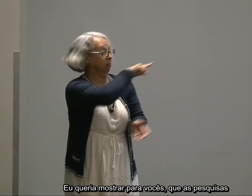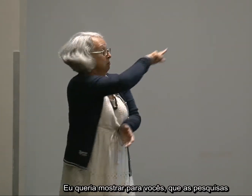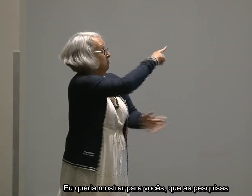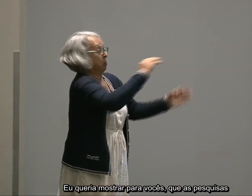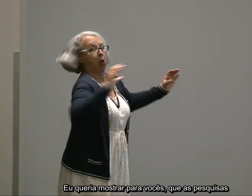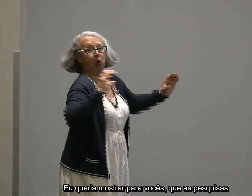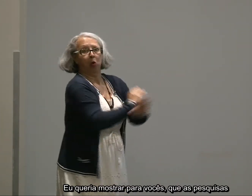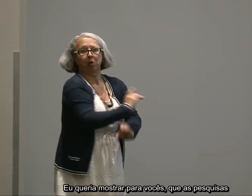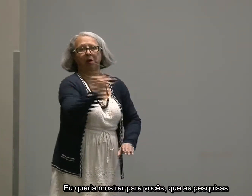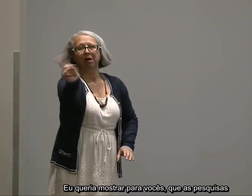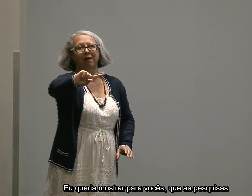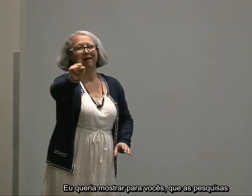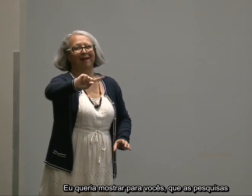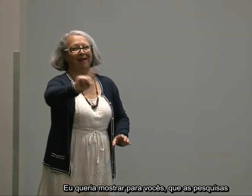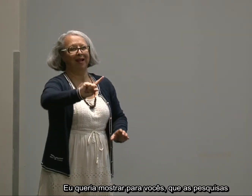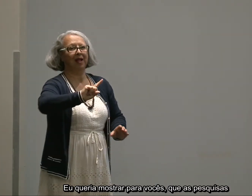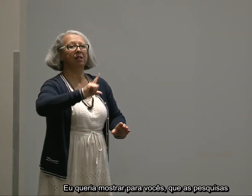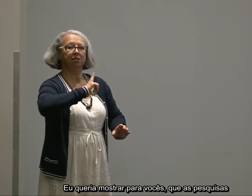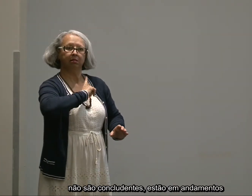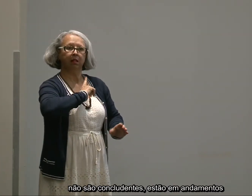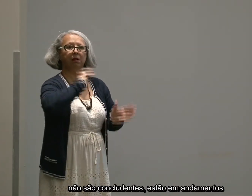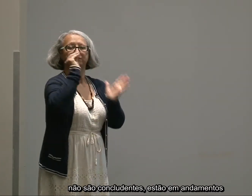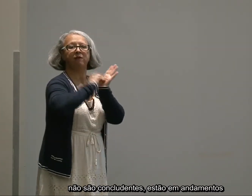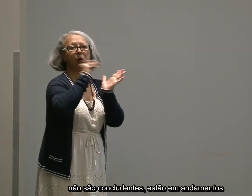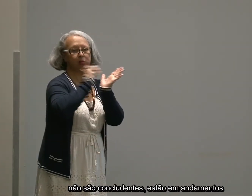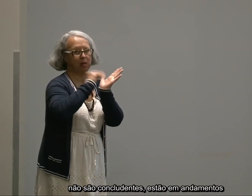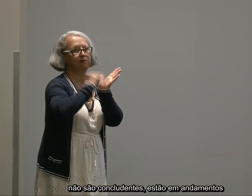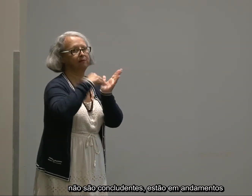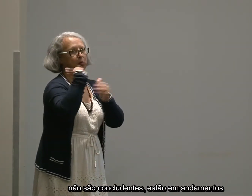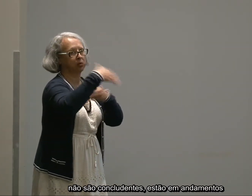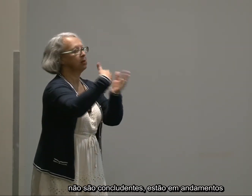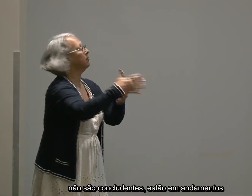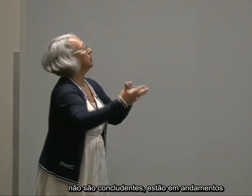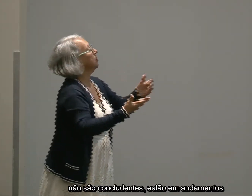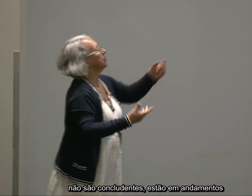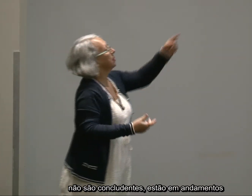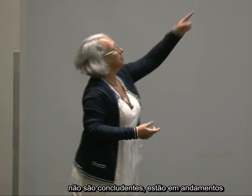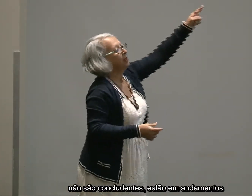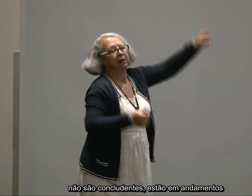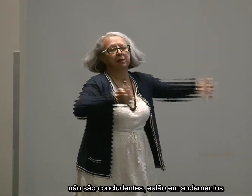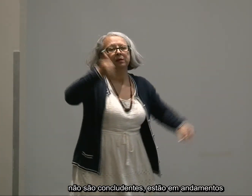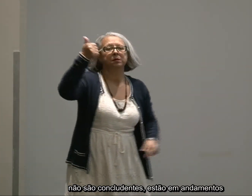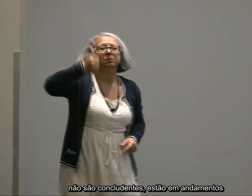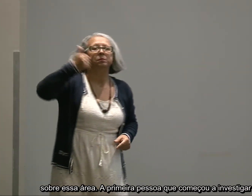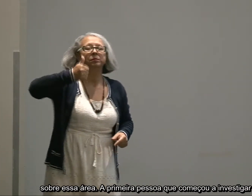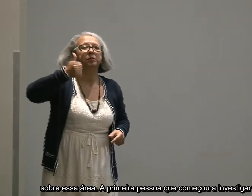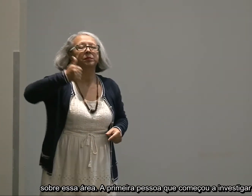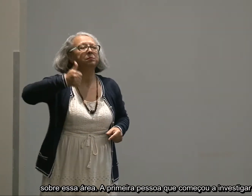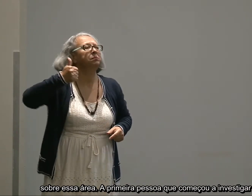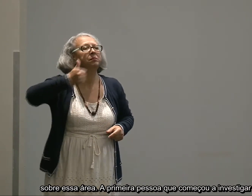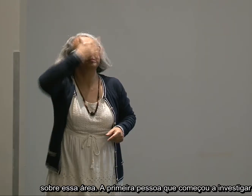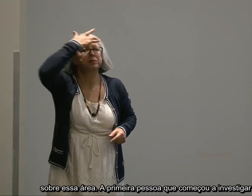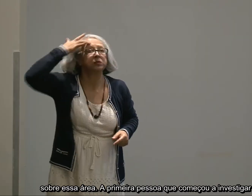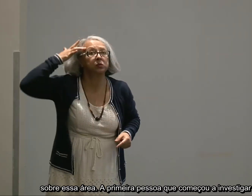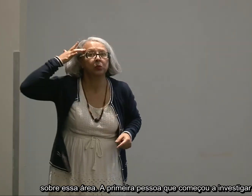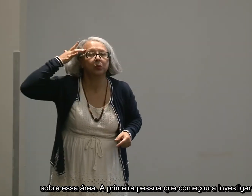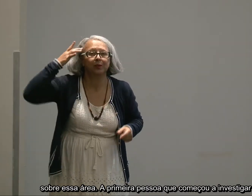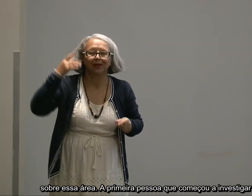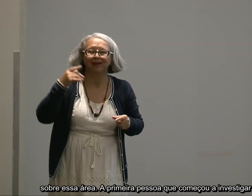Eu queria mostrar para vocês que as pesquisas não são concludentes, estão em andamento sobre essa área.